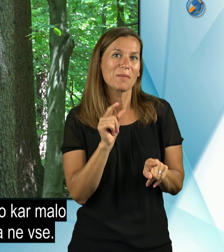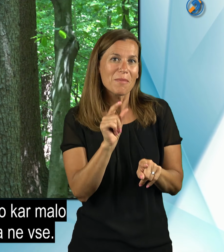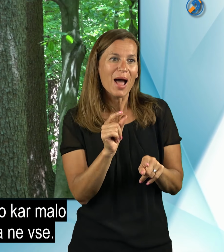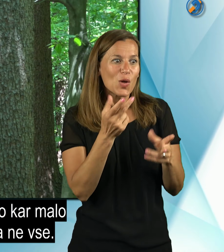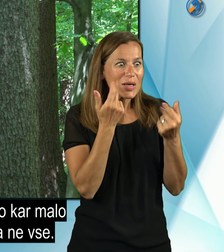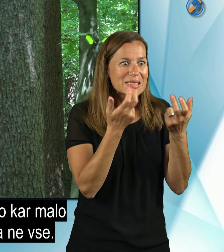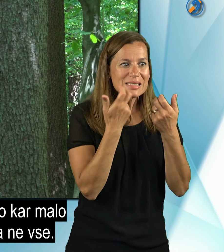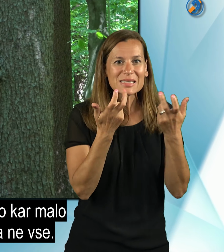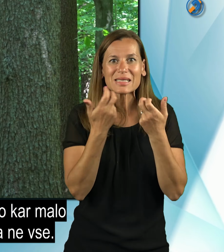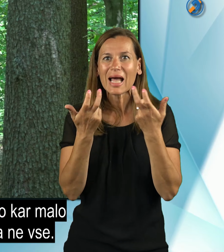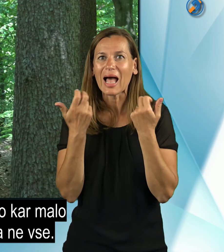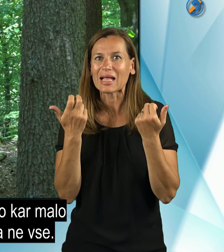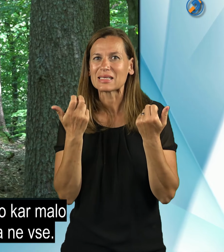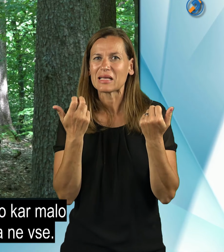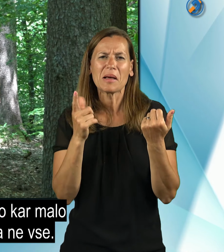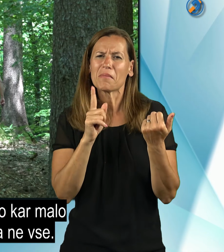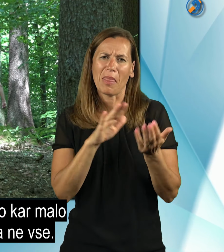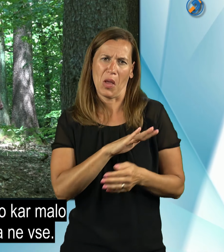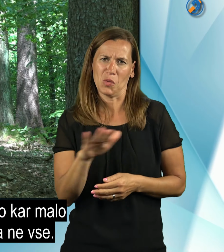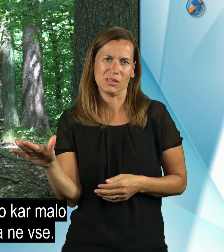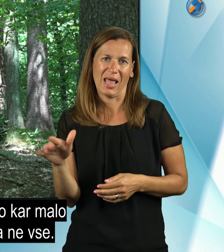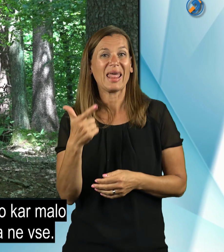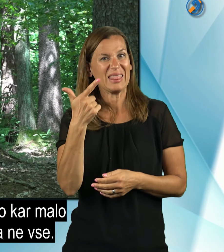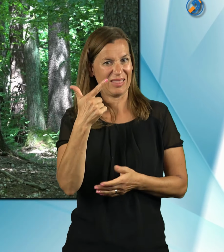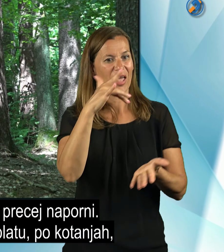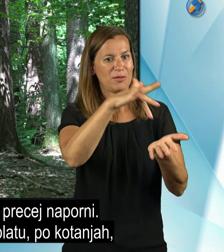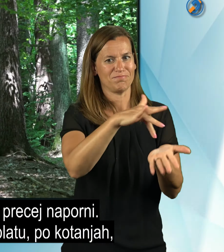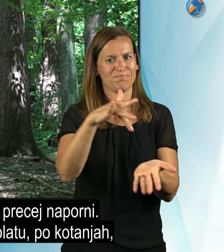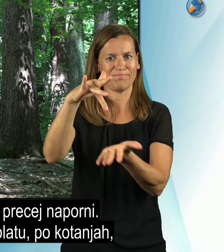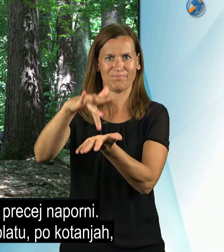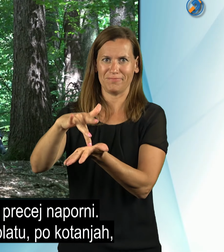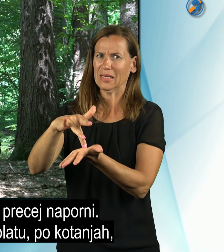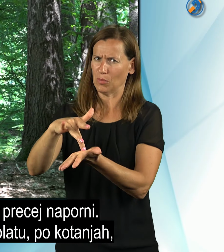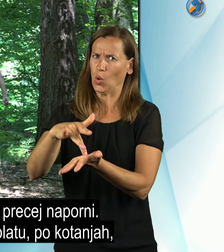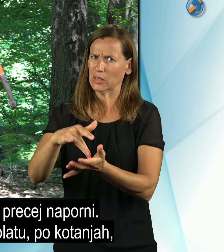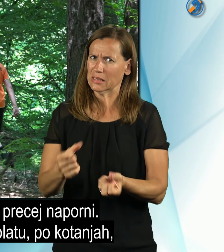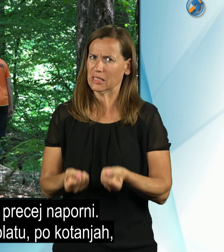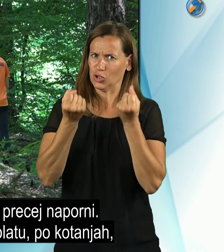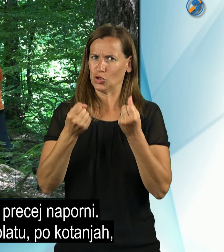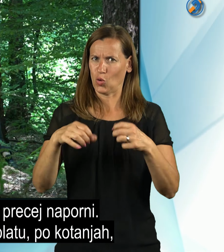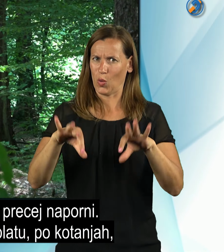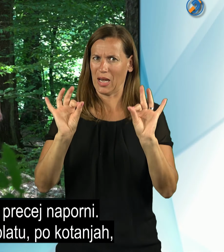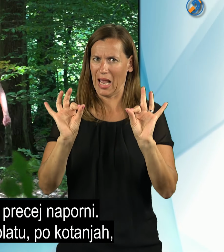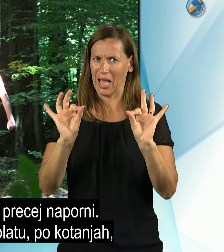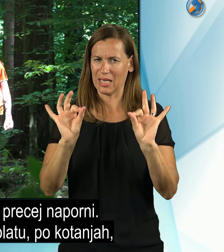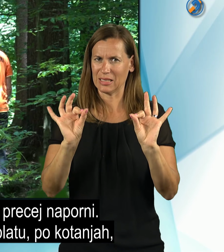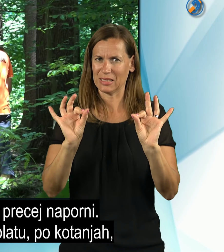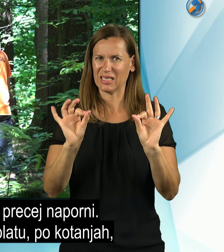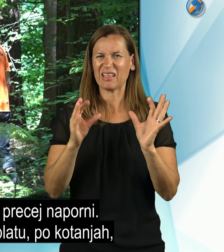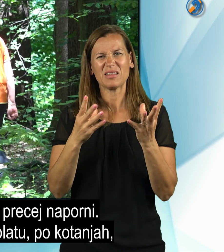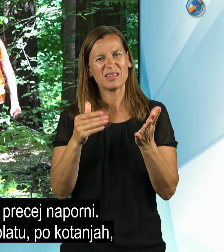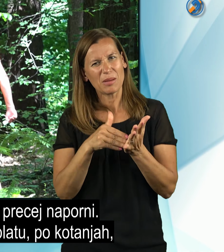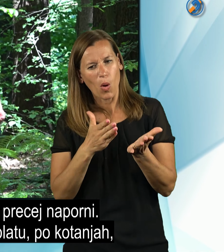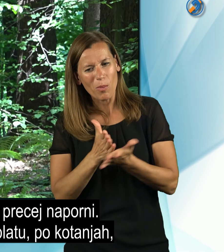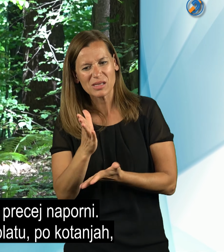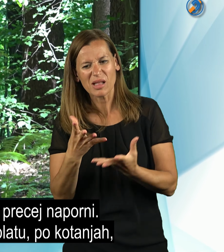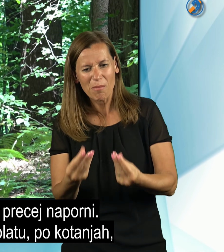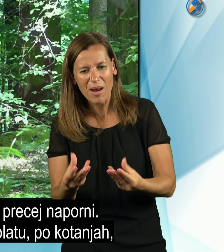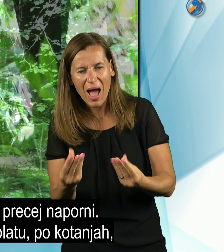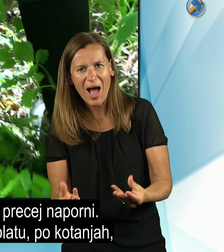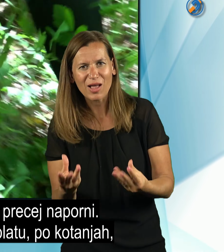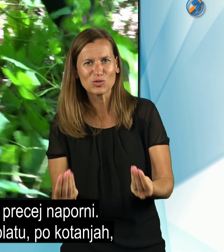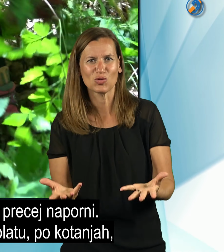malo iskati, pa ne vse. 2 točke sta bile precej naporne, nekaj po